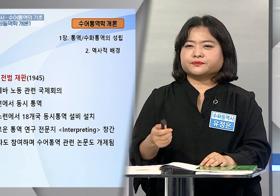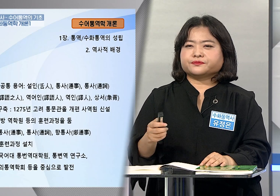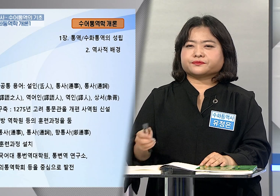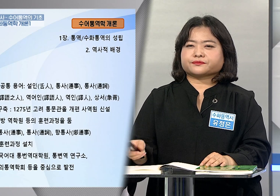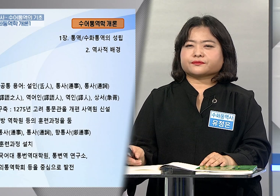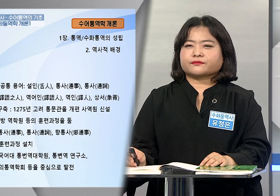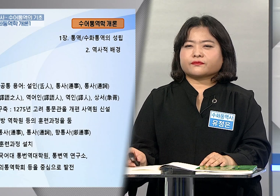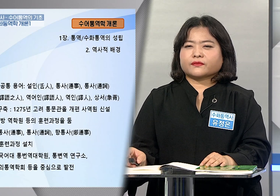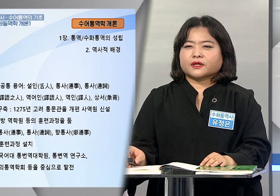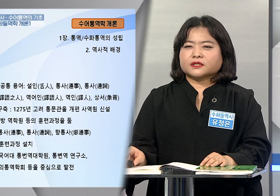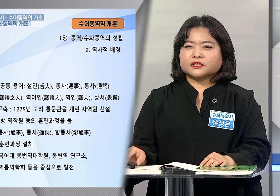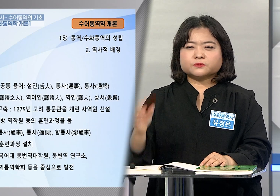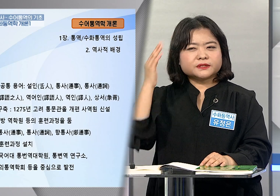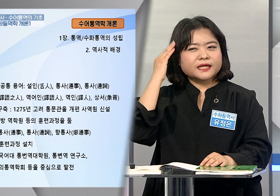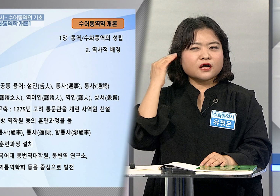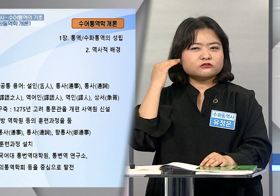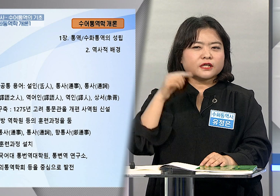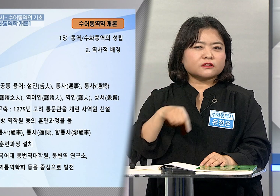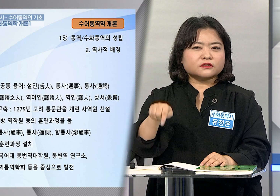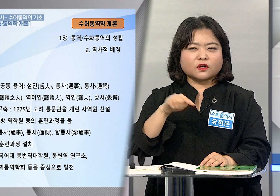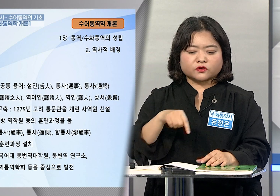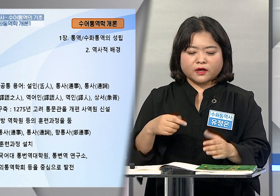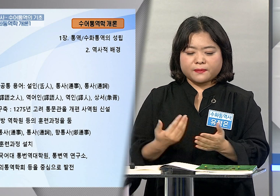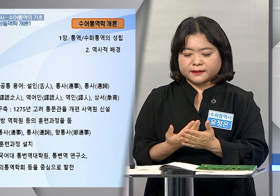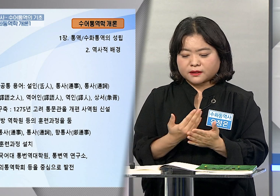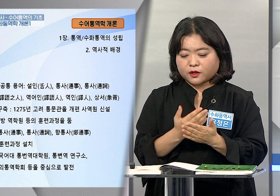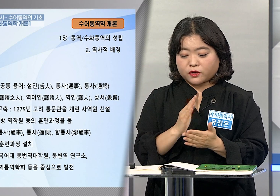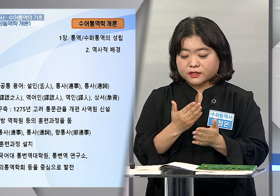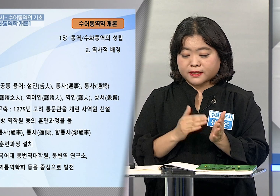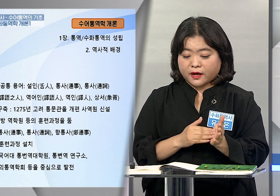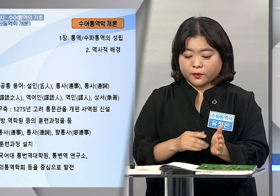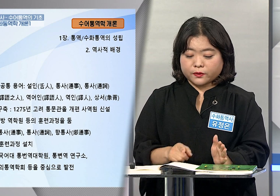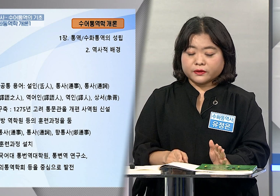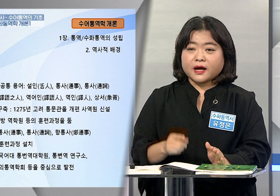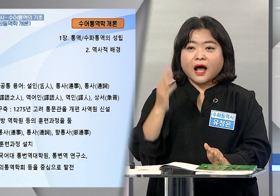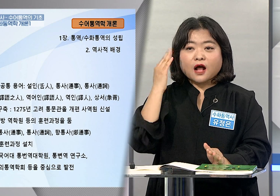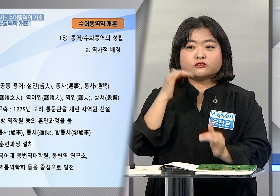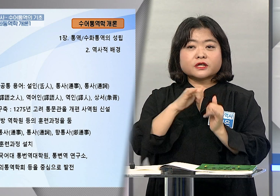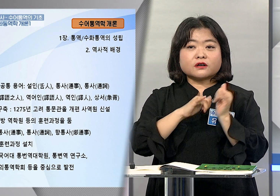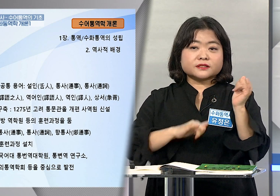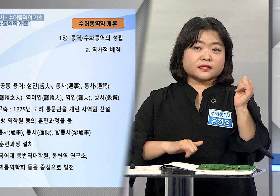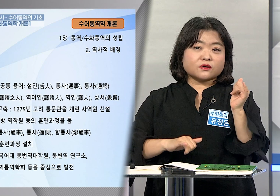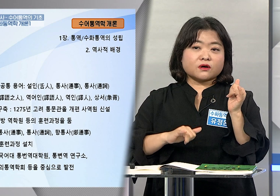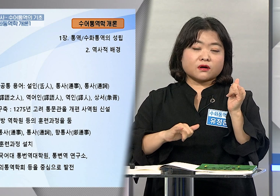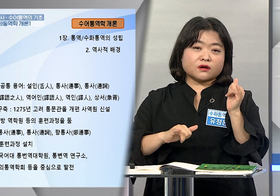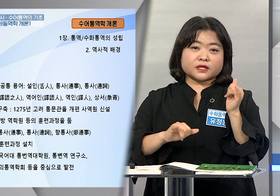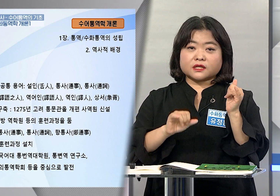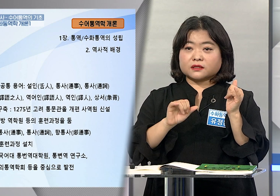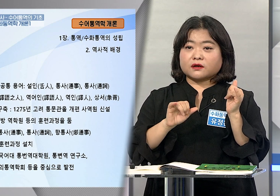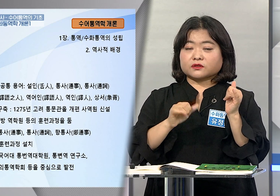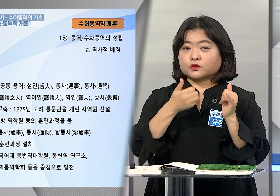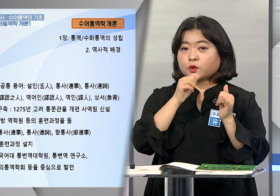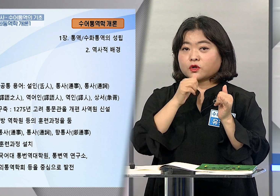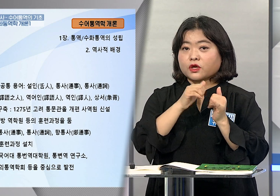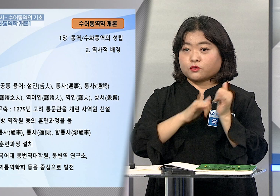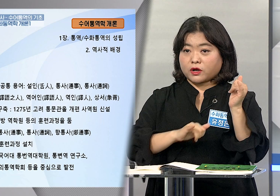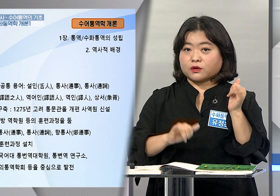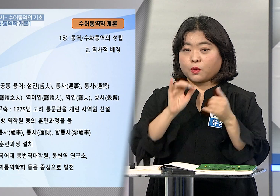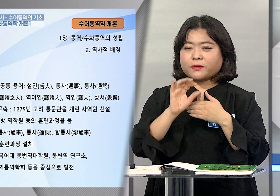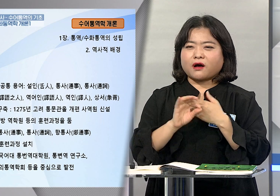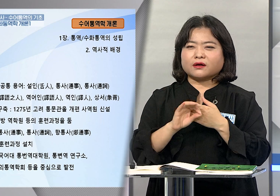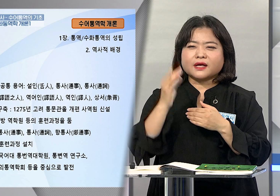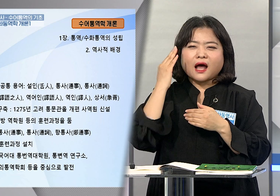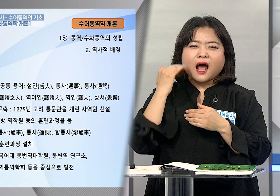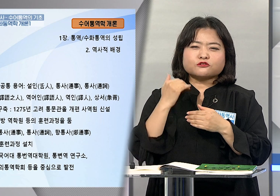됩니다. 그리고는 이제 한국에서는 어떻게 발전하게 되었을까요? 한국의 역사적인 어떤 통역의